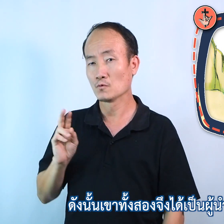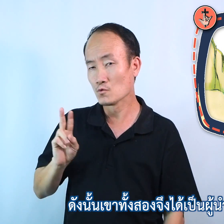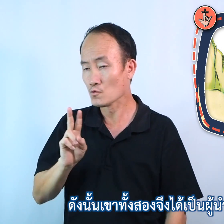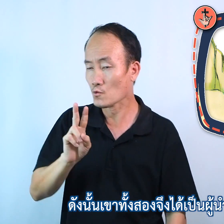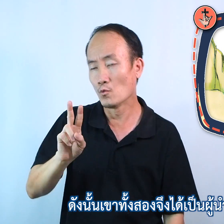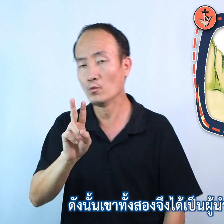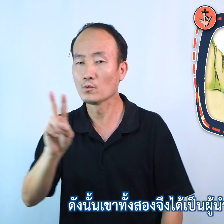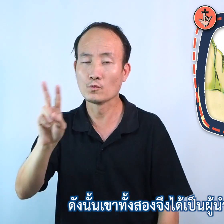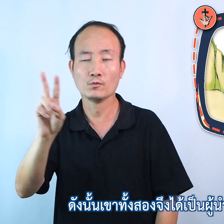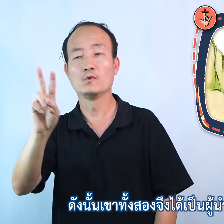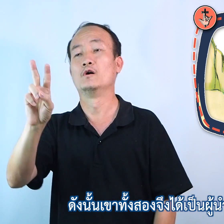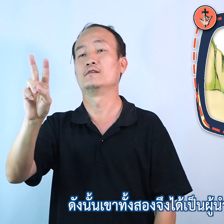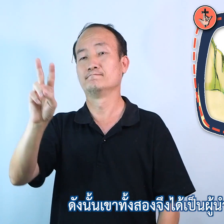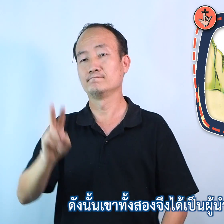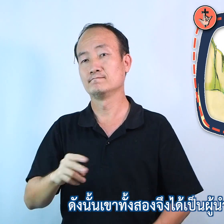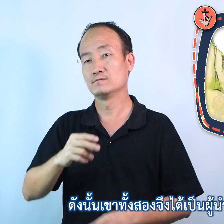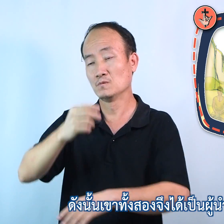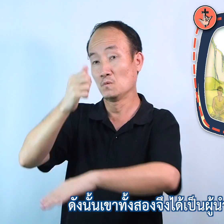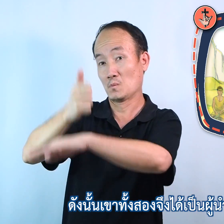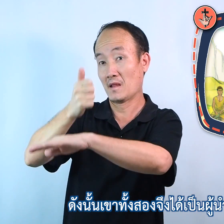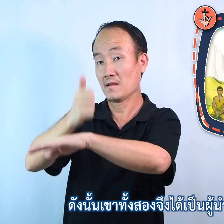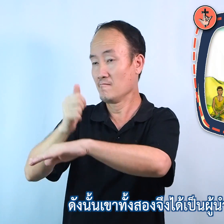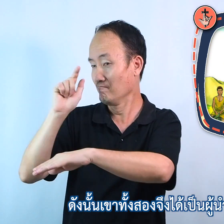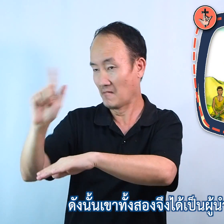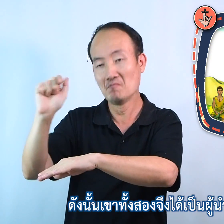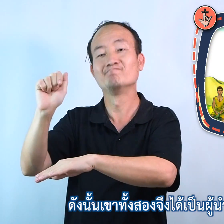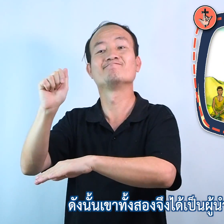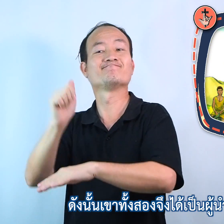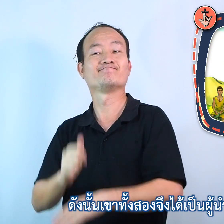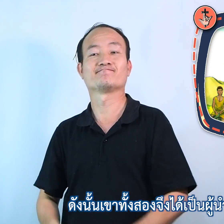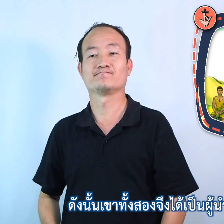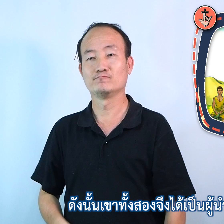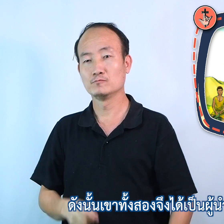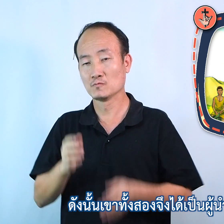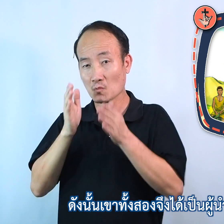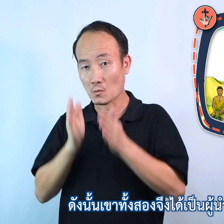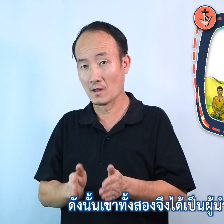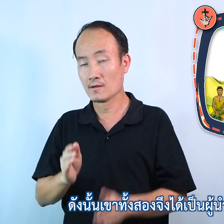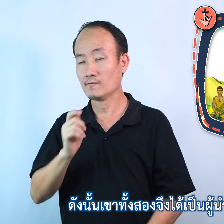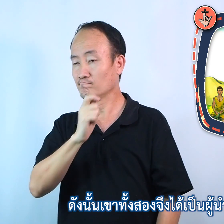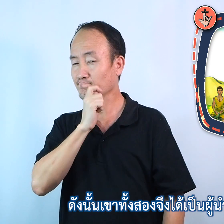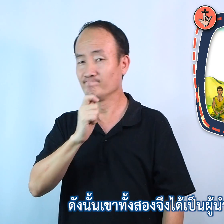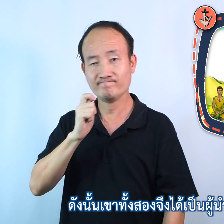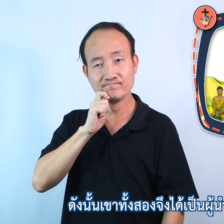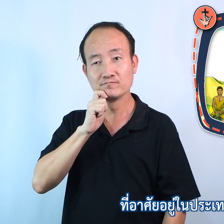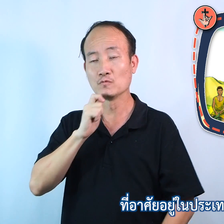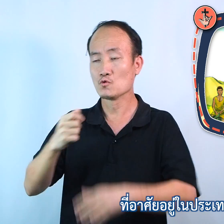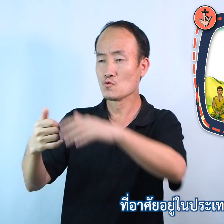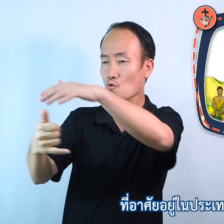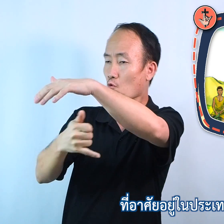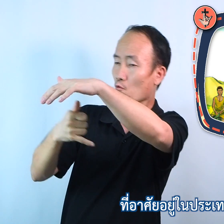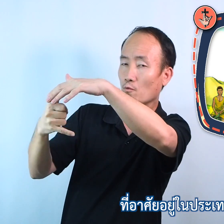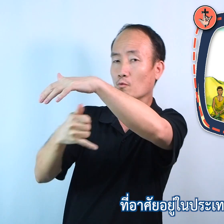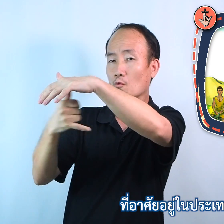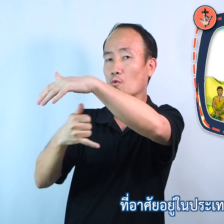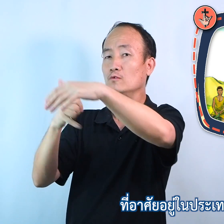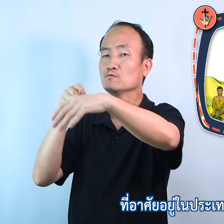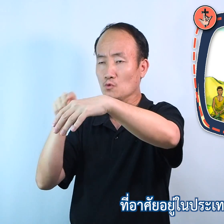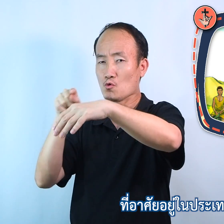ดังนั้นเขาทั้งสองจึงได้เป็นผู้นำของคนอิสราเอลที่อาศัยอยู่ในประเทศ